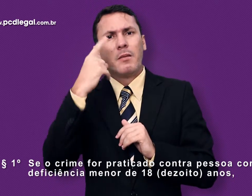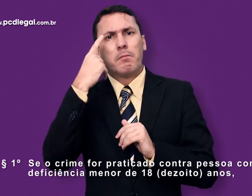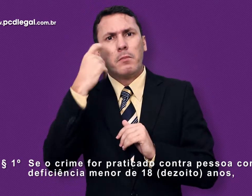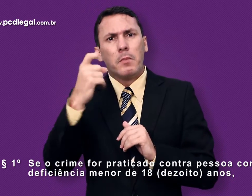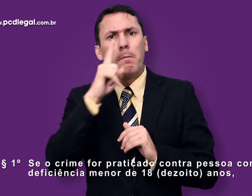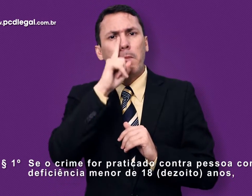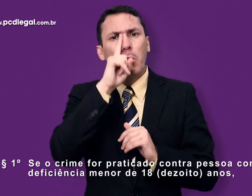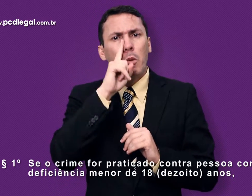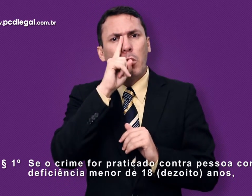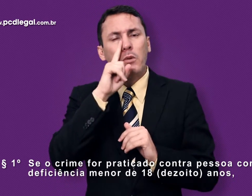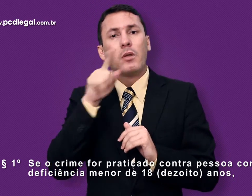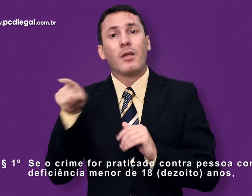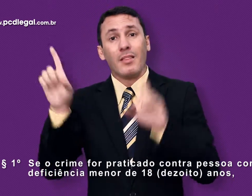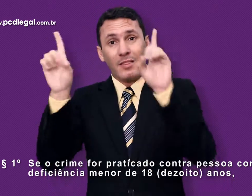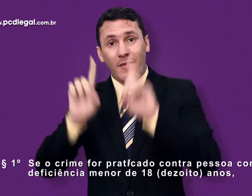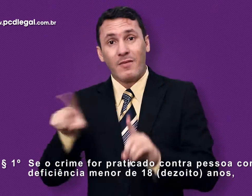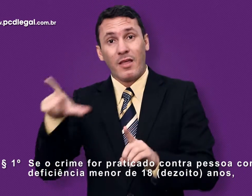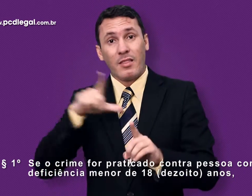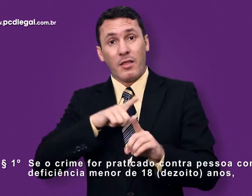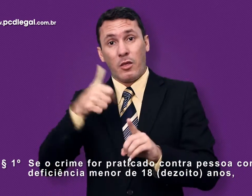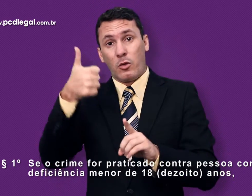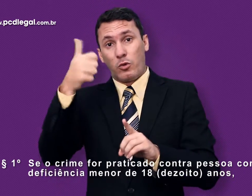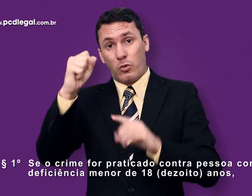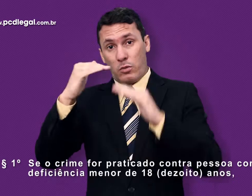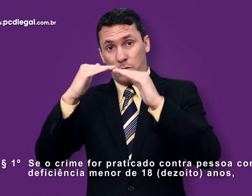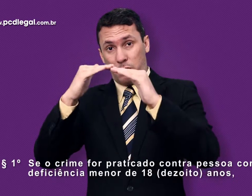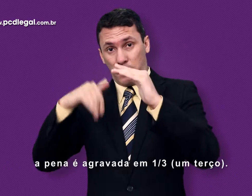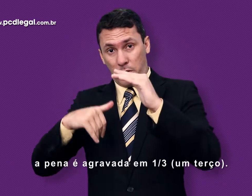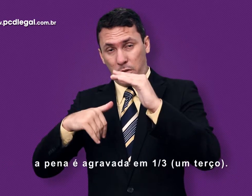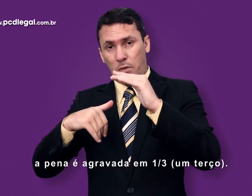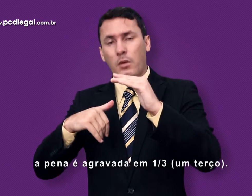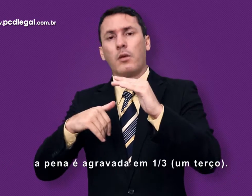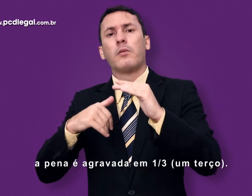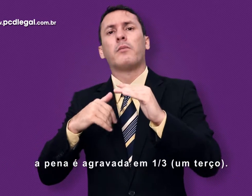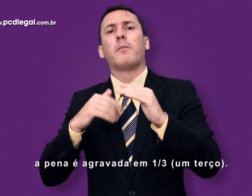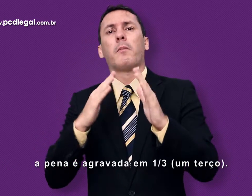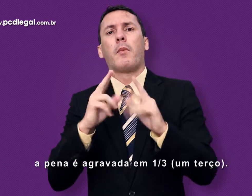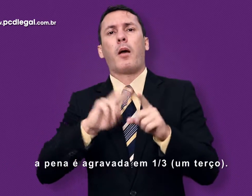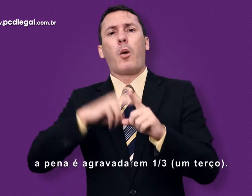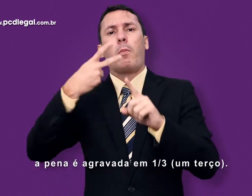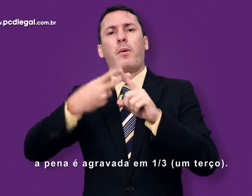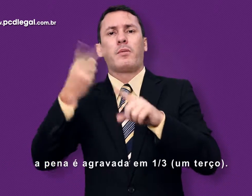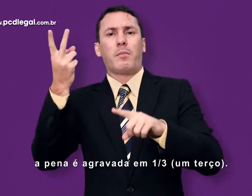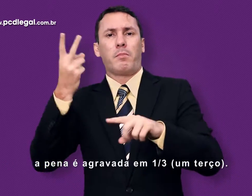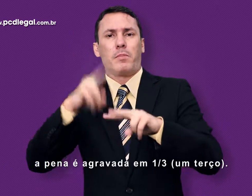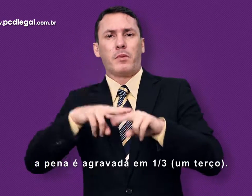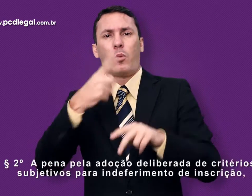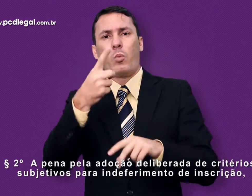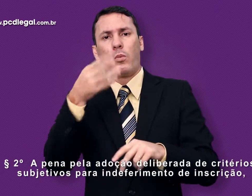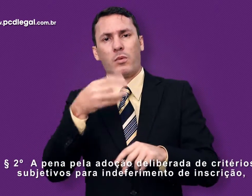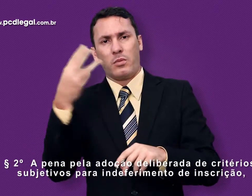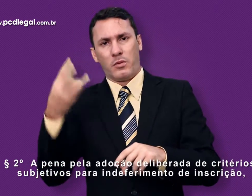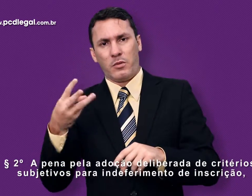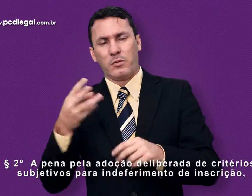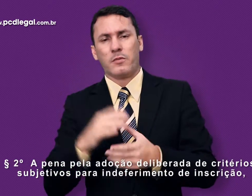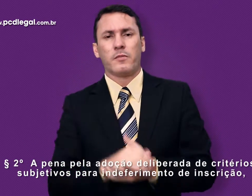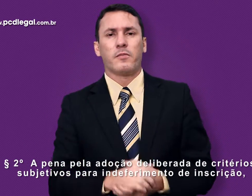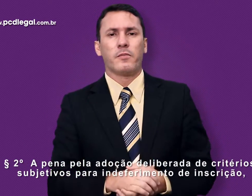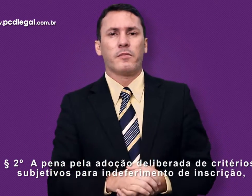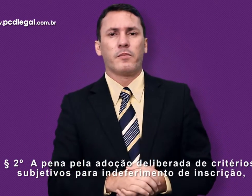contra pessoa com deficiência menor de 18 anos, a pena é agravada em 1/3. Parágrafo 2º. A